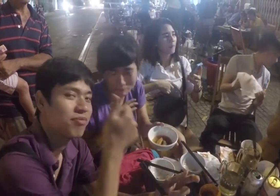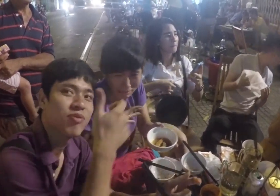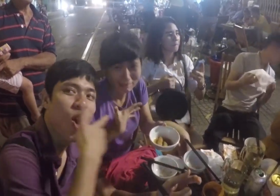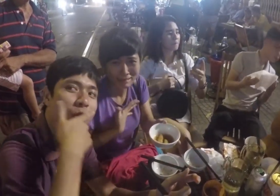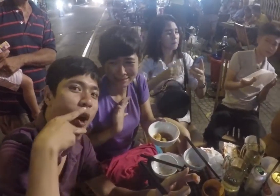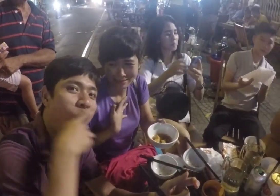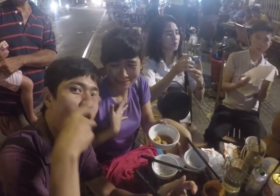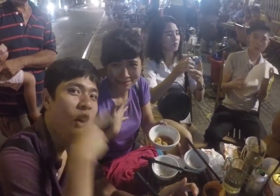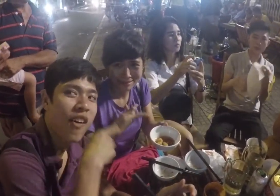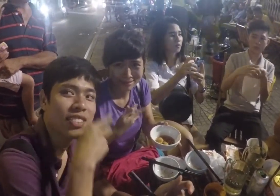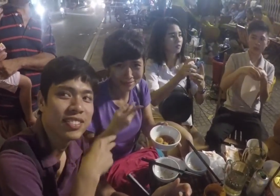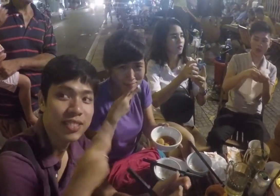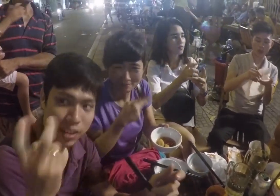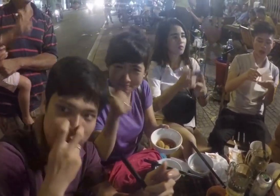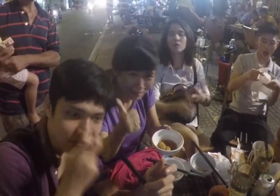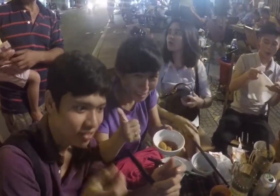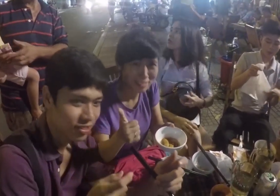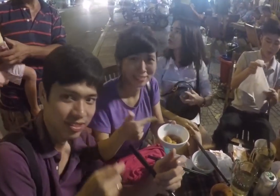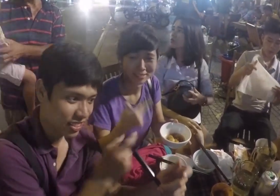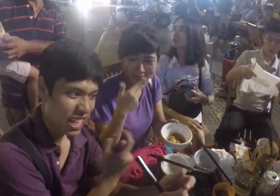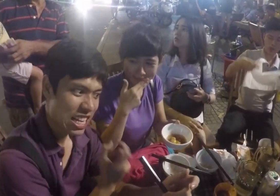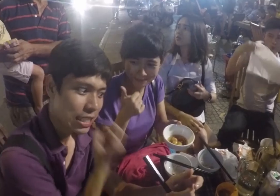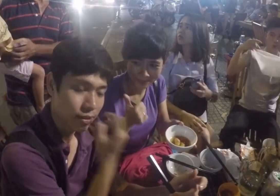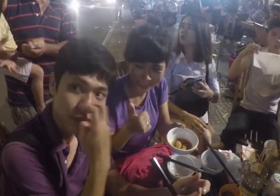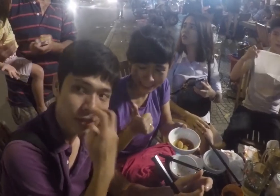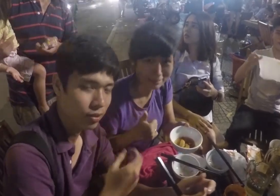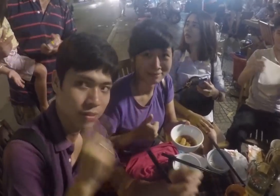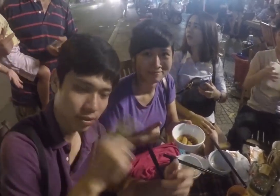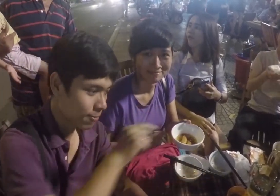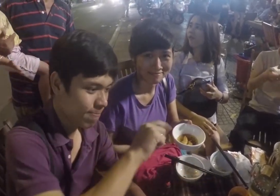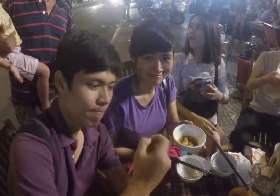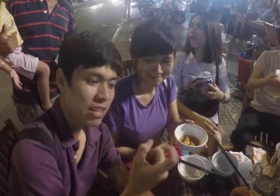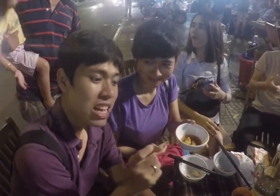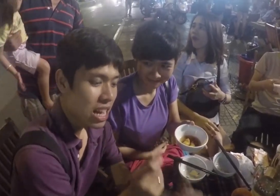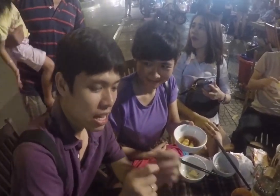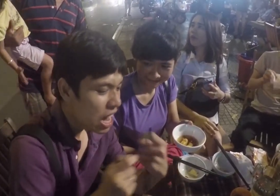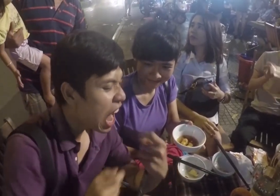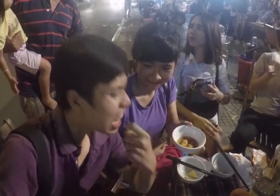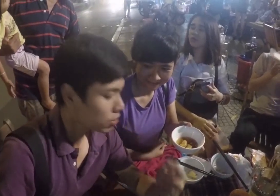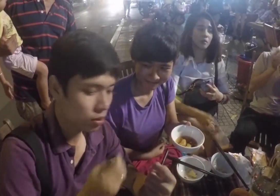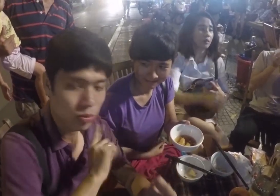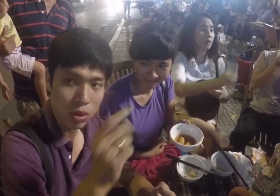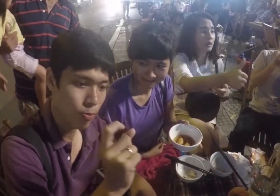Das sind Kokosnusswürmer. Du musst versuchen, ihr Zangenmaul abzubeißen.